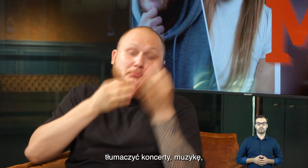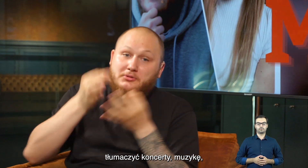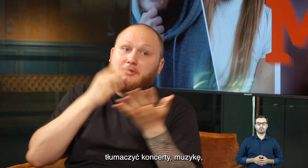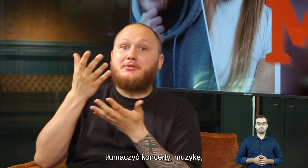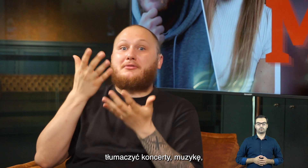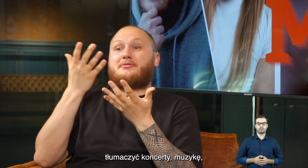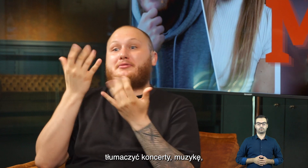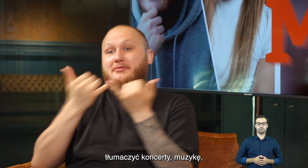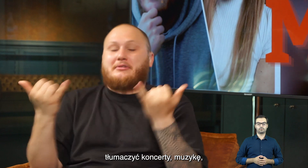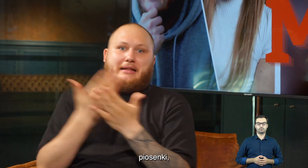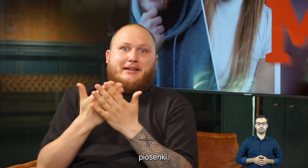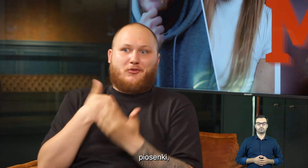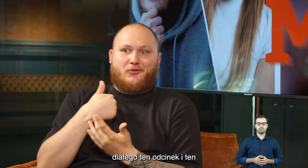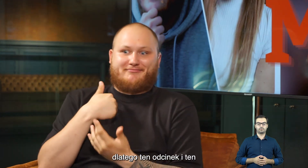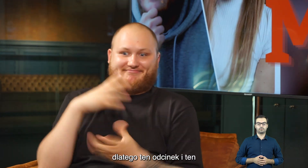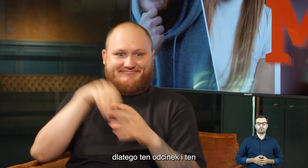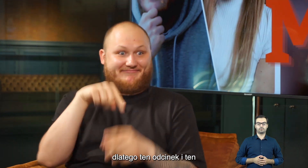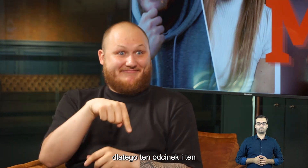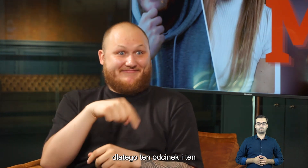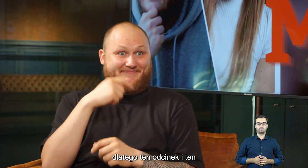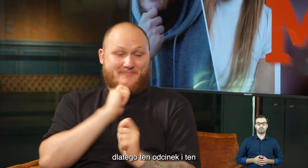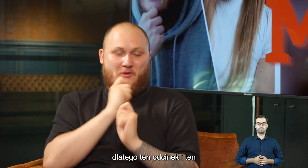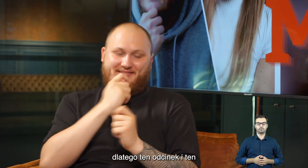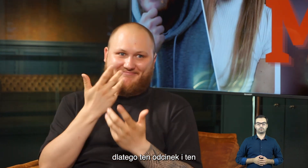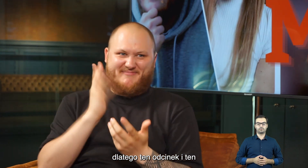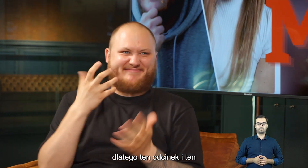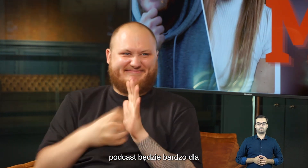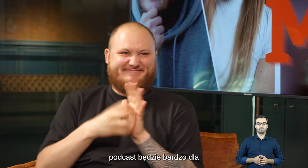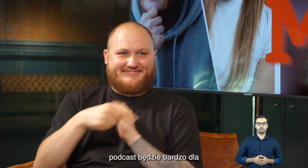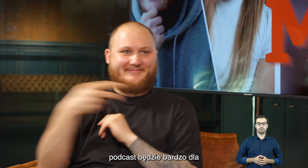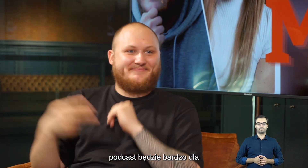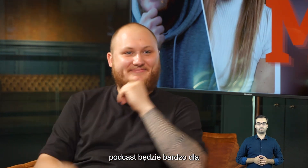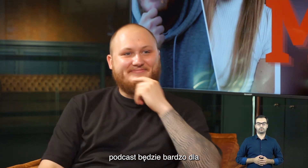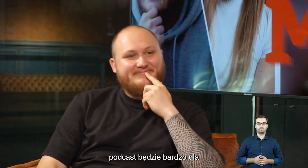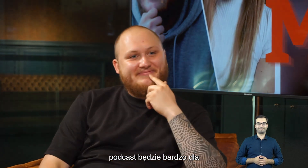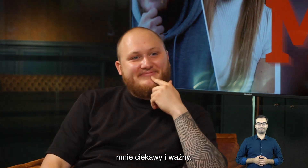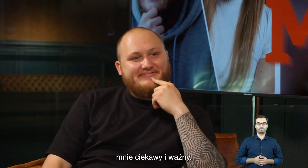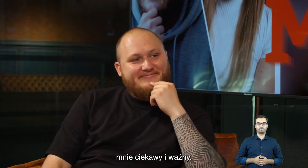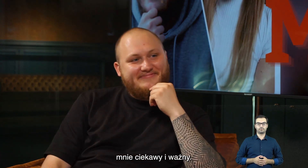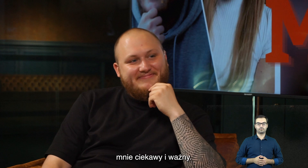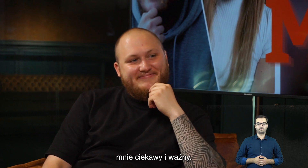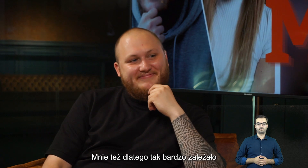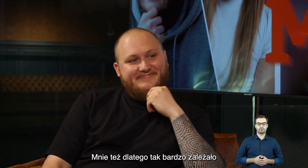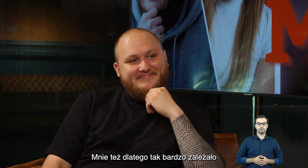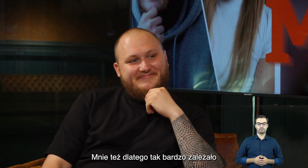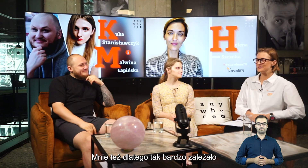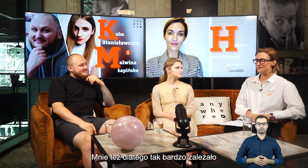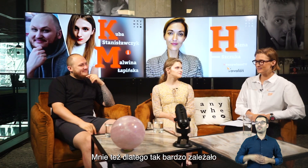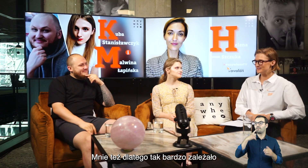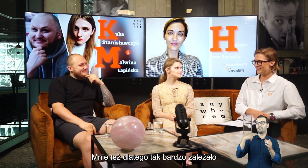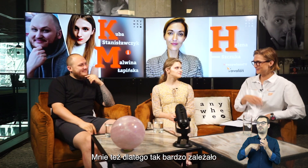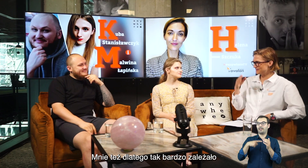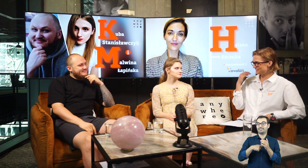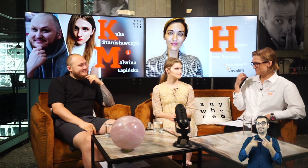tłumaczyć koncerty, muzykę, piosenki, dlatego ten odcinek i ten podcast będzie bardzo dla mnie ciekawy i ważny. No właśnie,